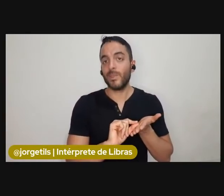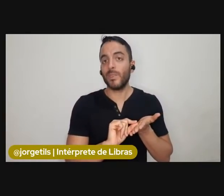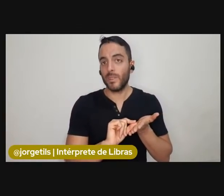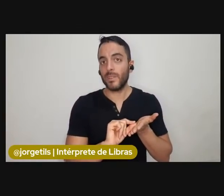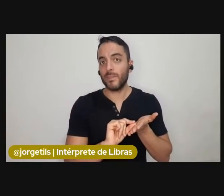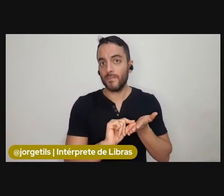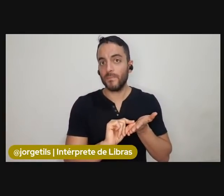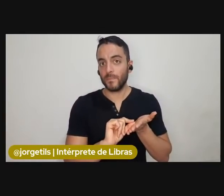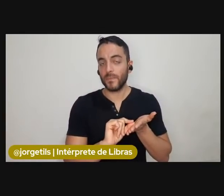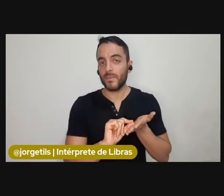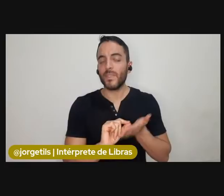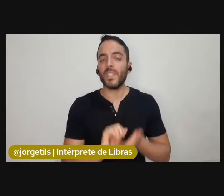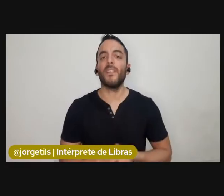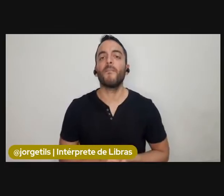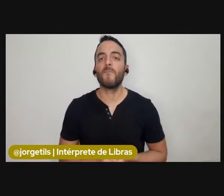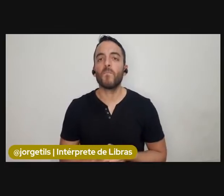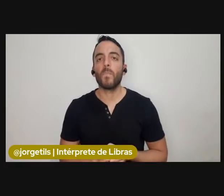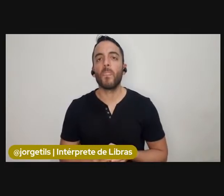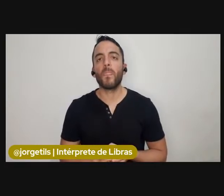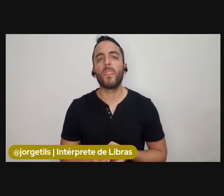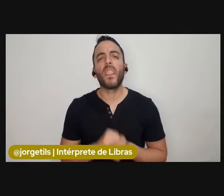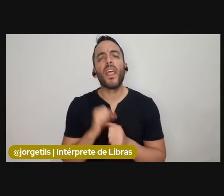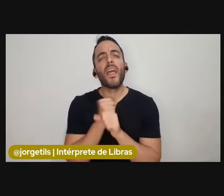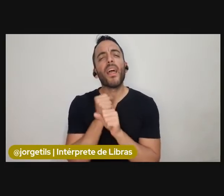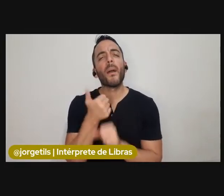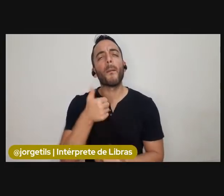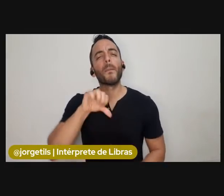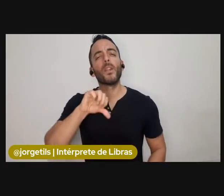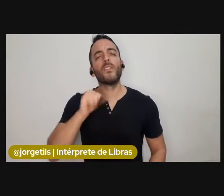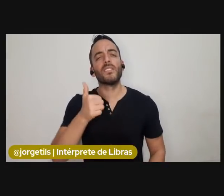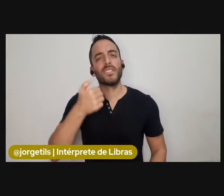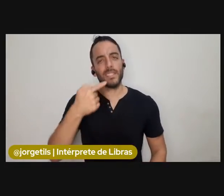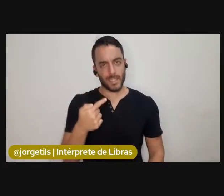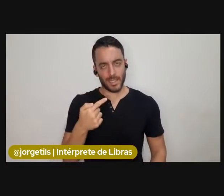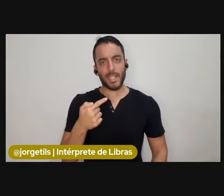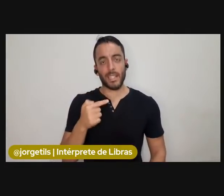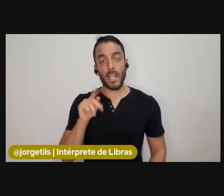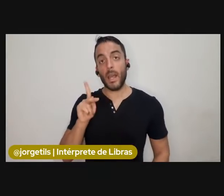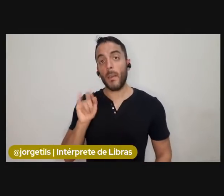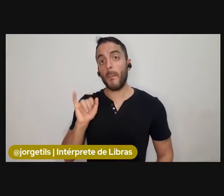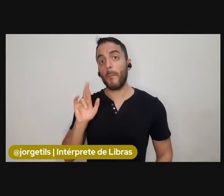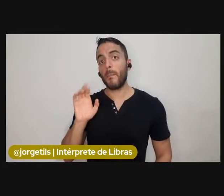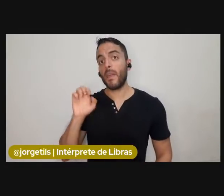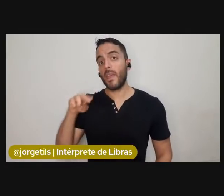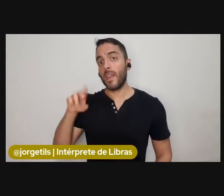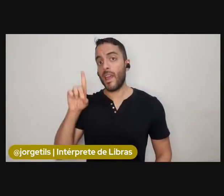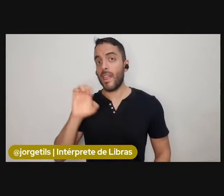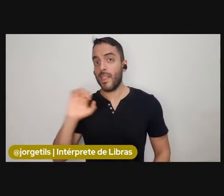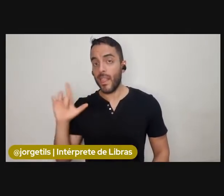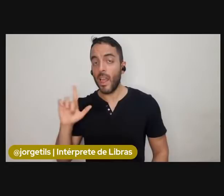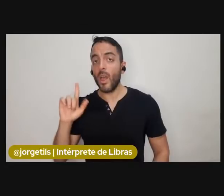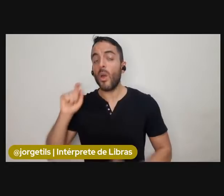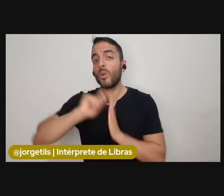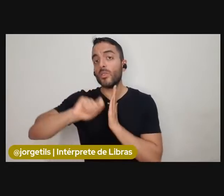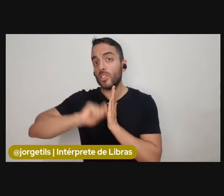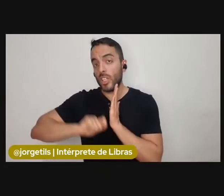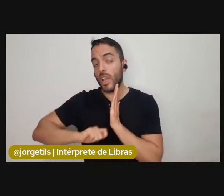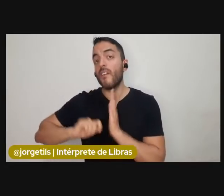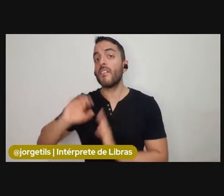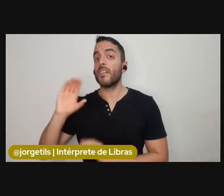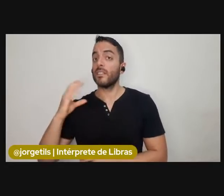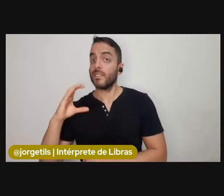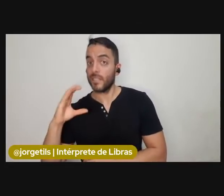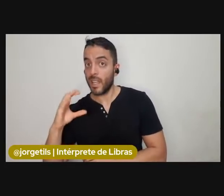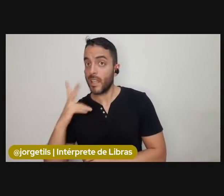Theodor Kaluza. Em 1917, Pirandello escreve Così esse vi pare, assim essa lhe parece. Nesse